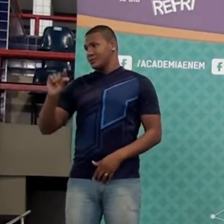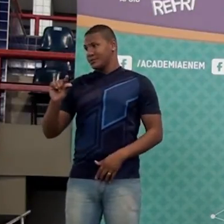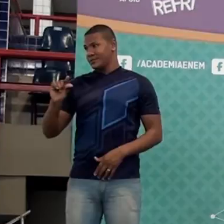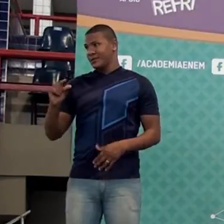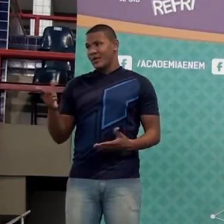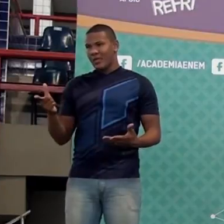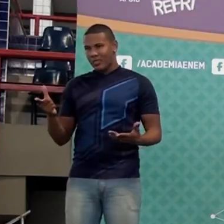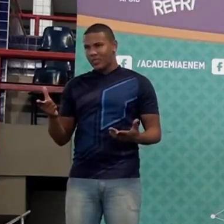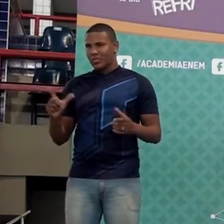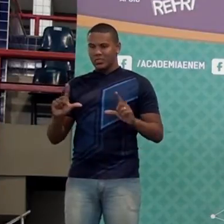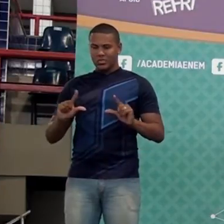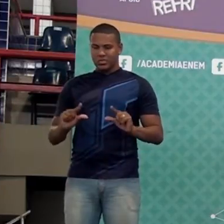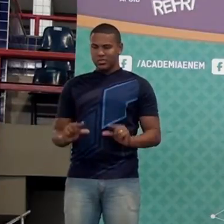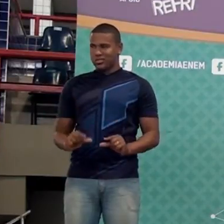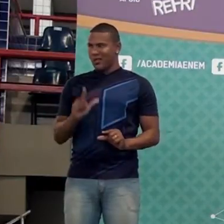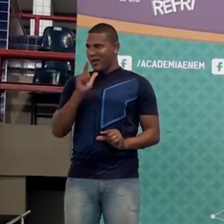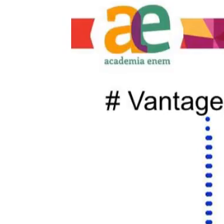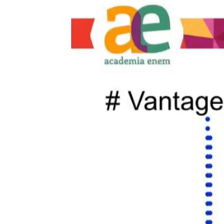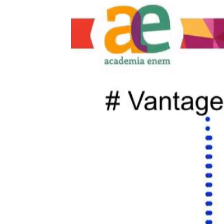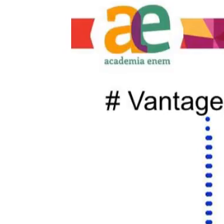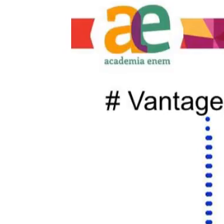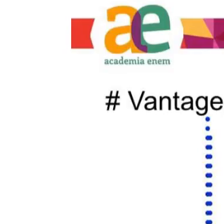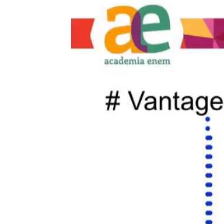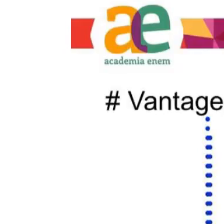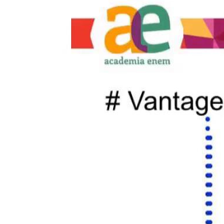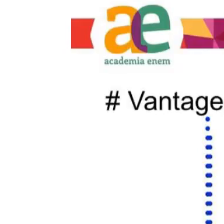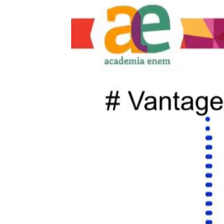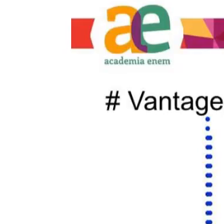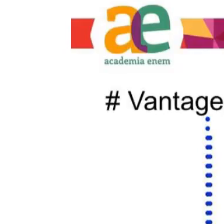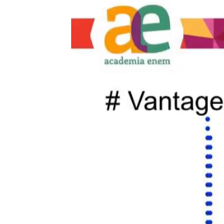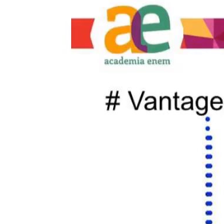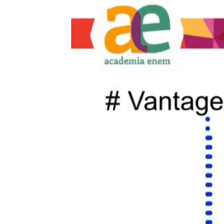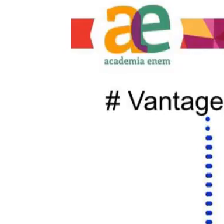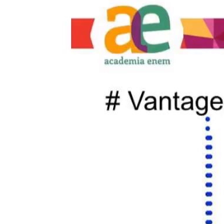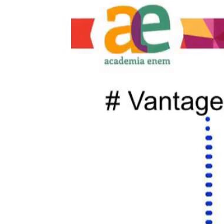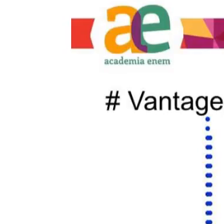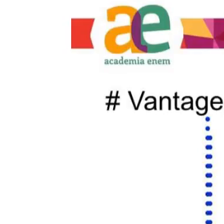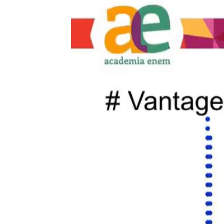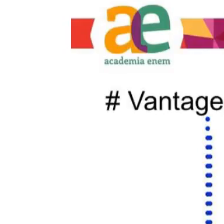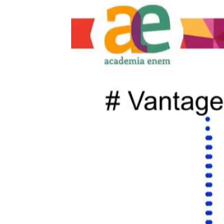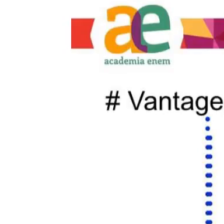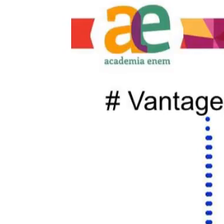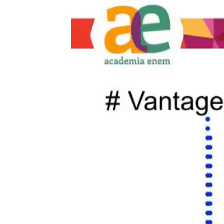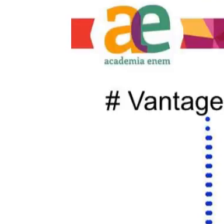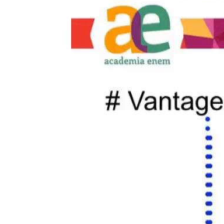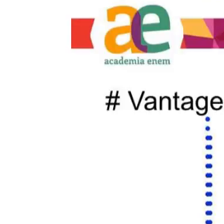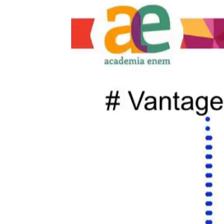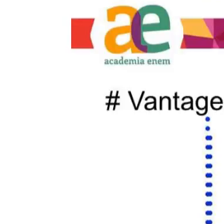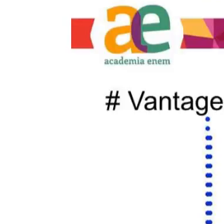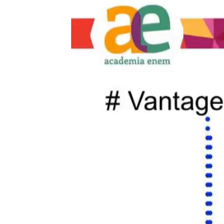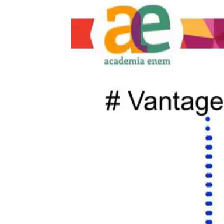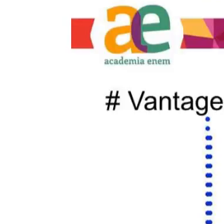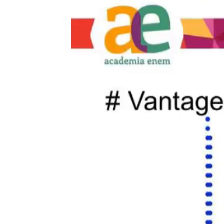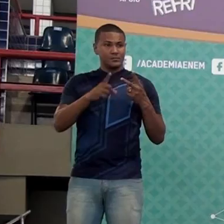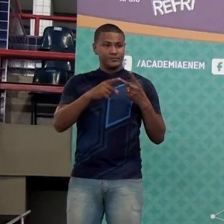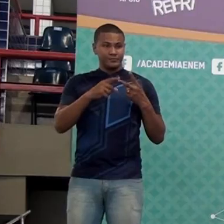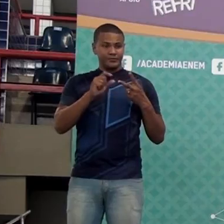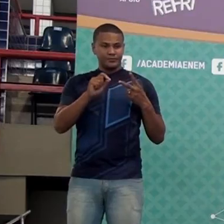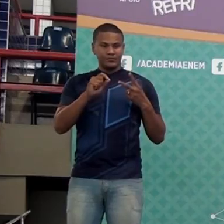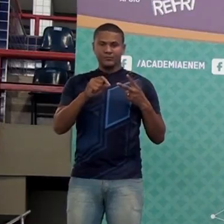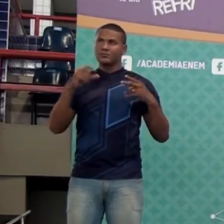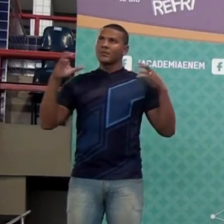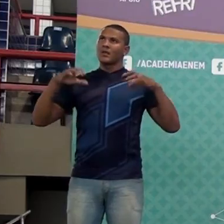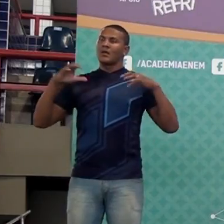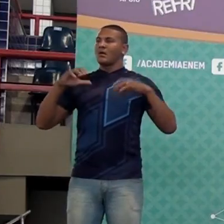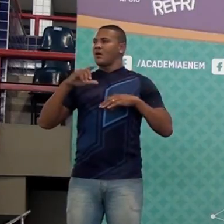é renovável, já que a água é renovável. Segunda vantagem é que não vai provocar chuva ácida, né? Não